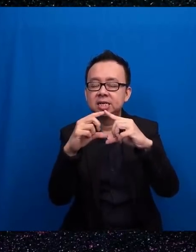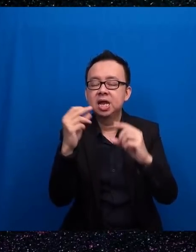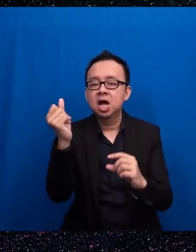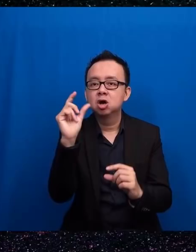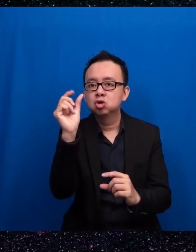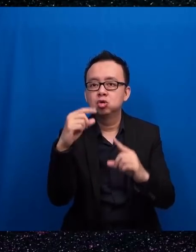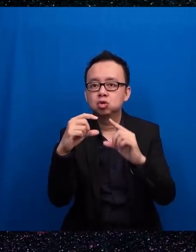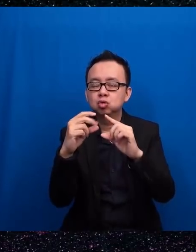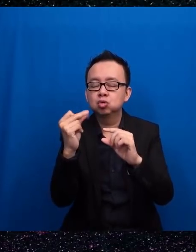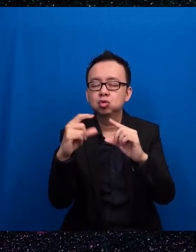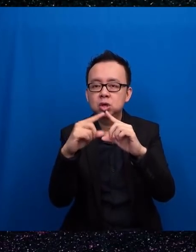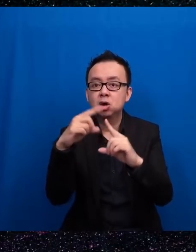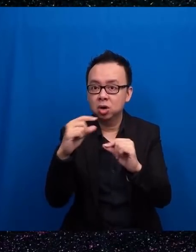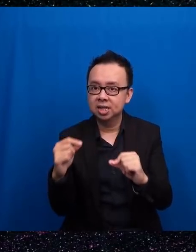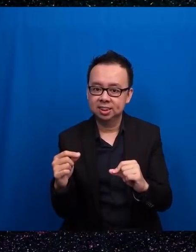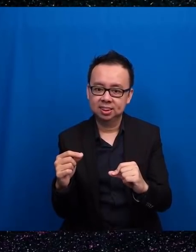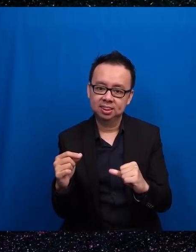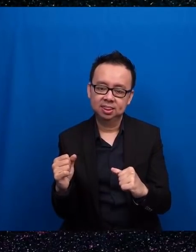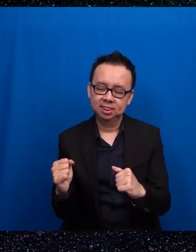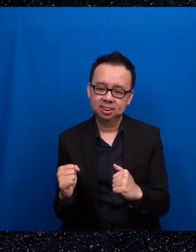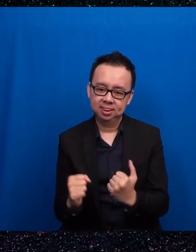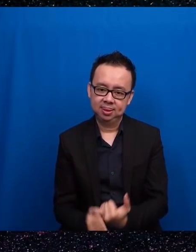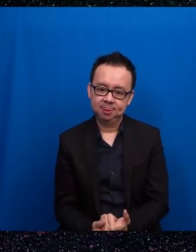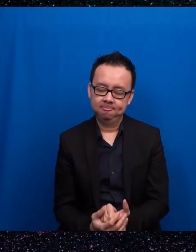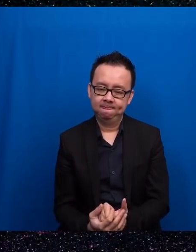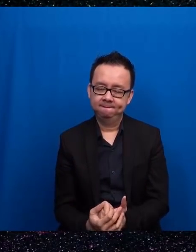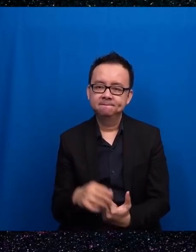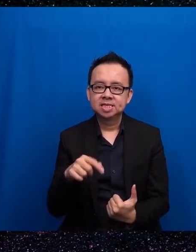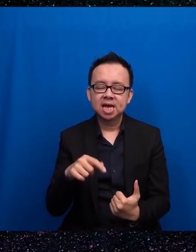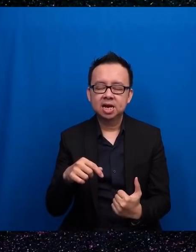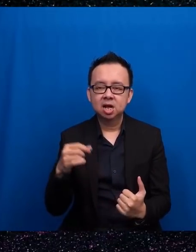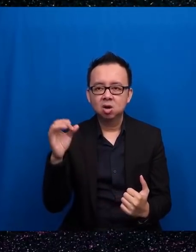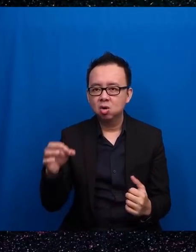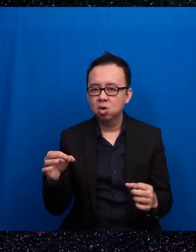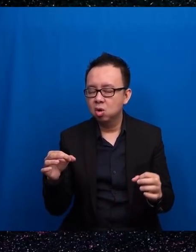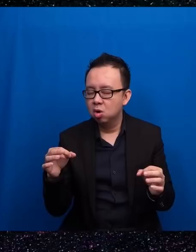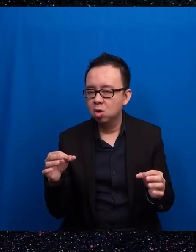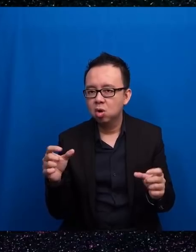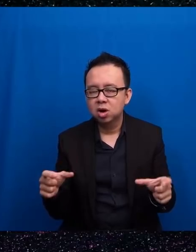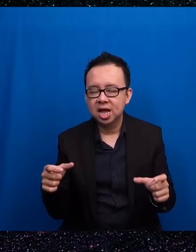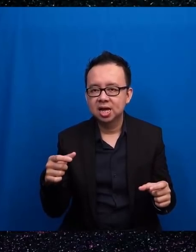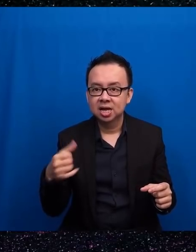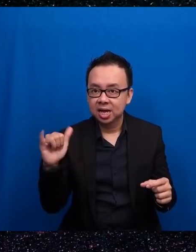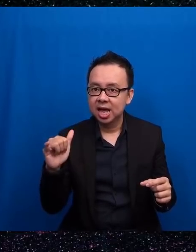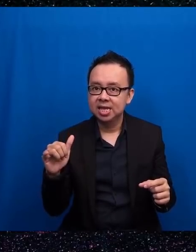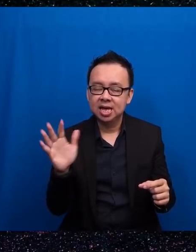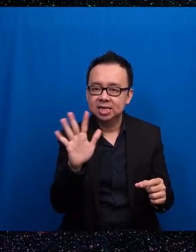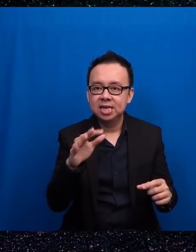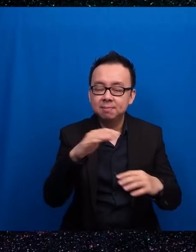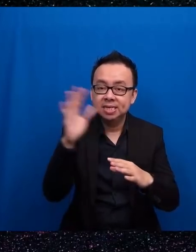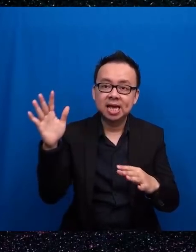pengeluaran. Right? Memang sekarang yang kaya tidak bisa lebih kaya. yang miskin bisa jadi lebih